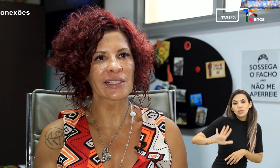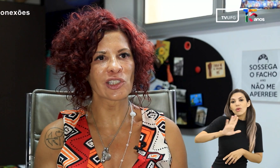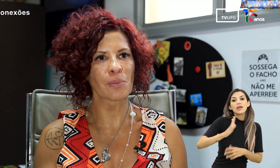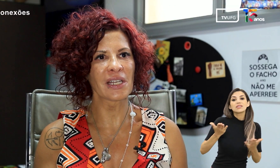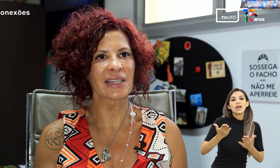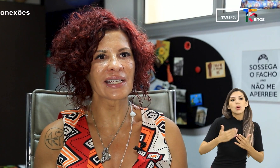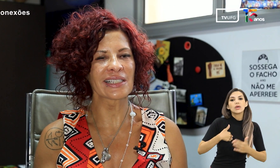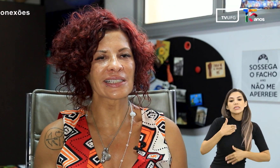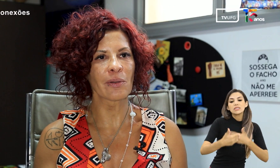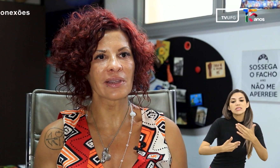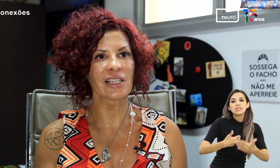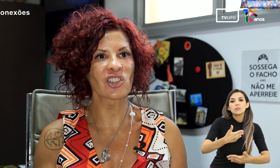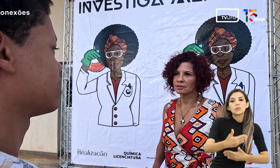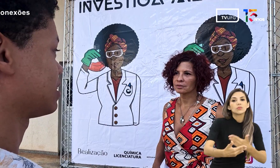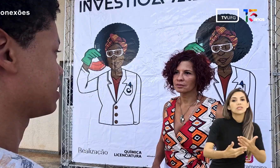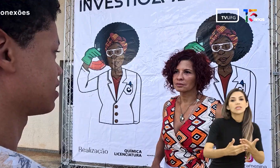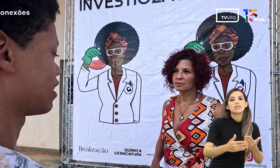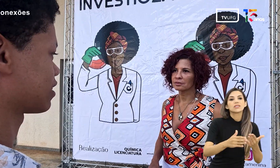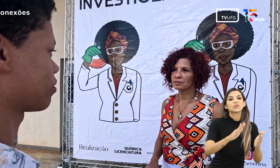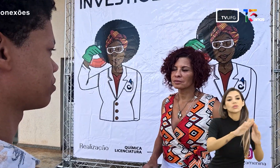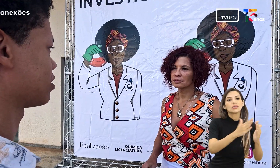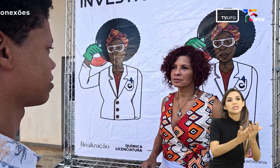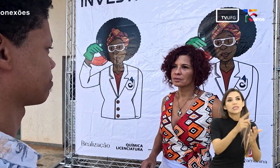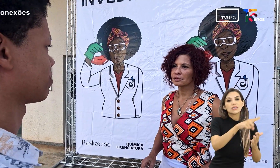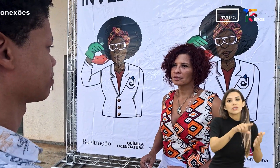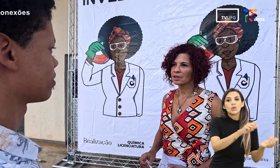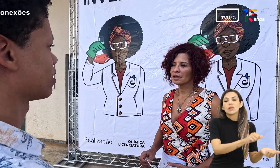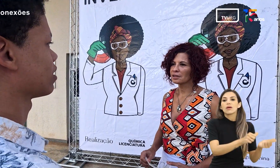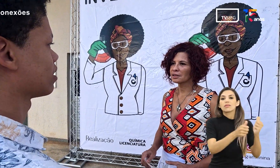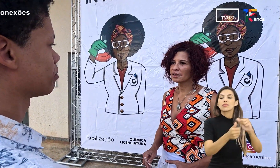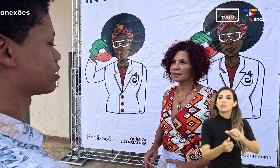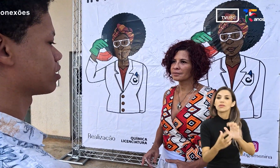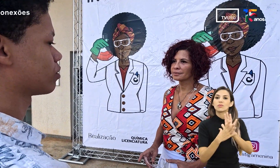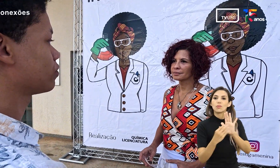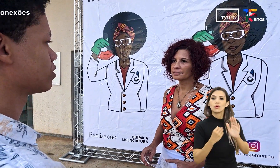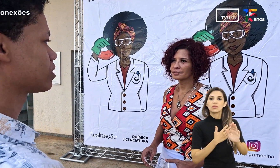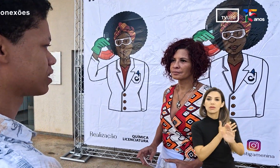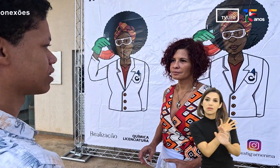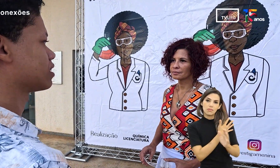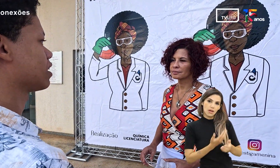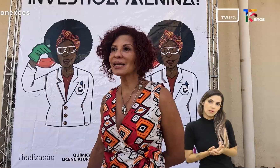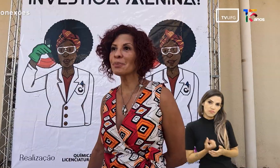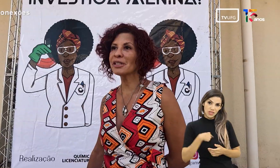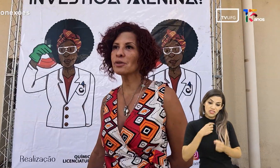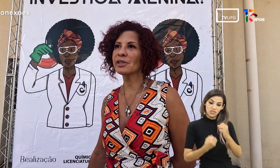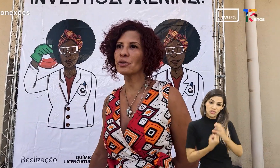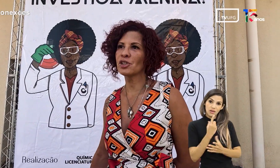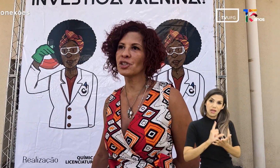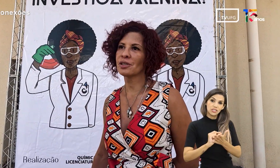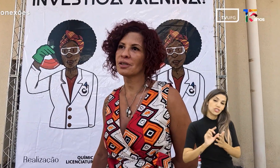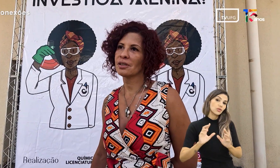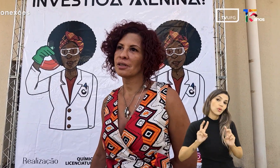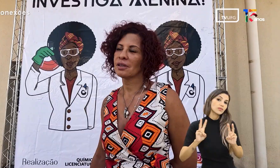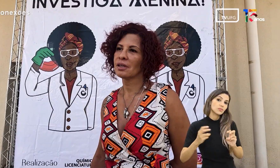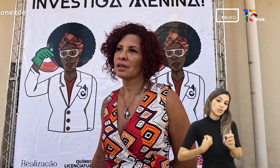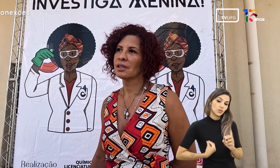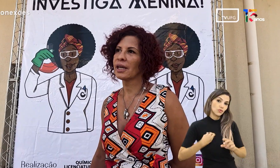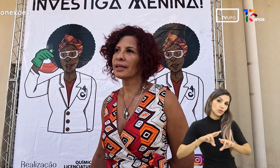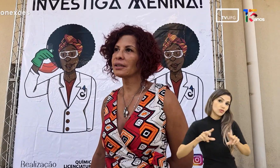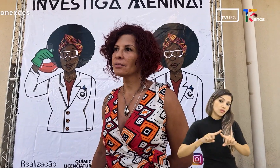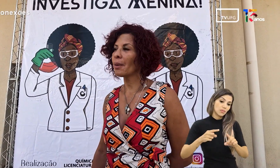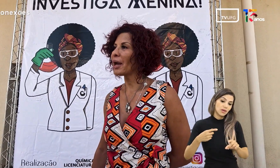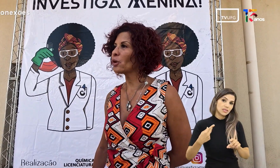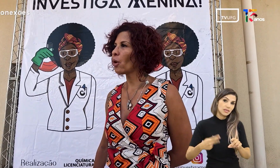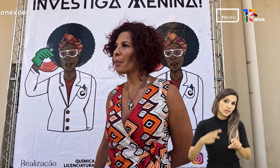pelo processo de militarização que tem engessado professores. Nós somos campeões em produzir artigos sobre biodiversidade, mas as nossas florestas